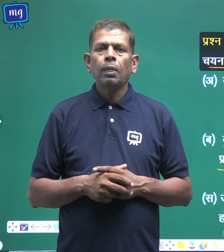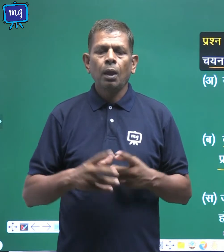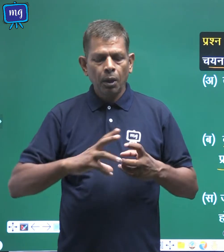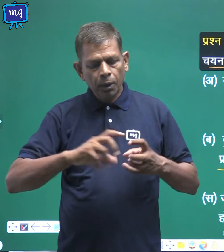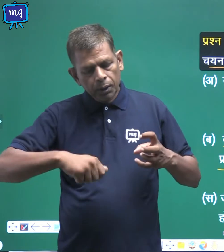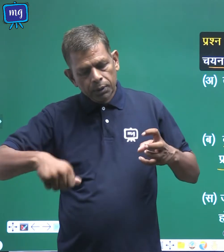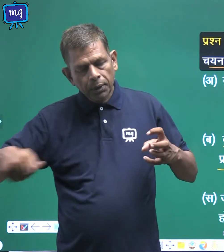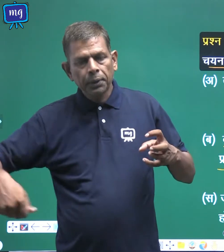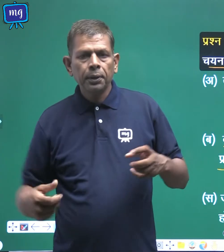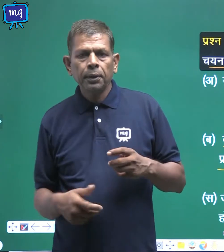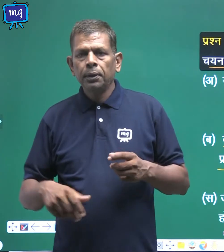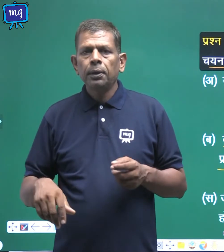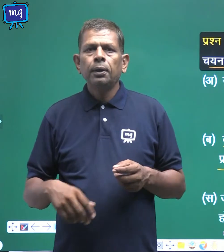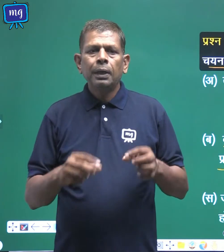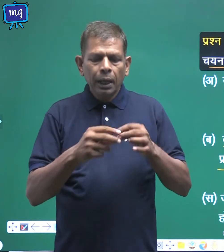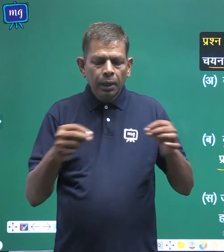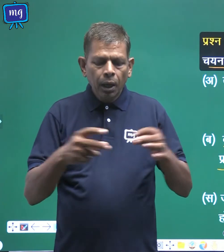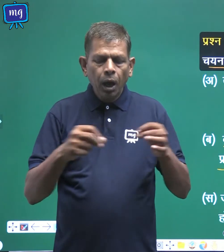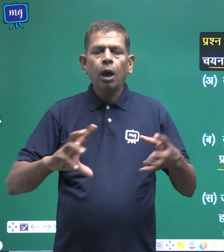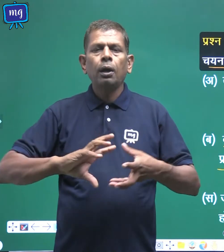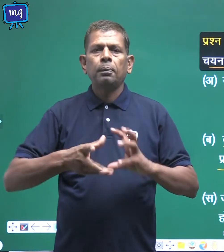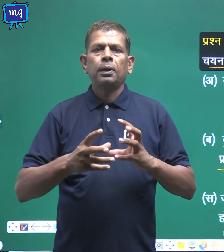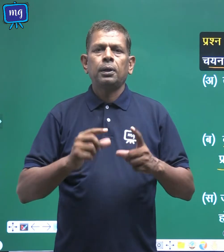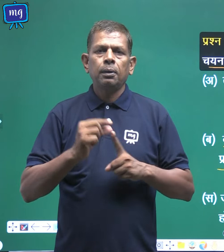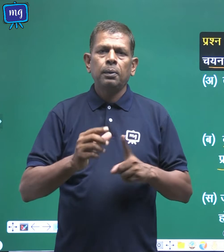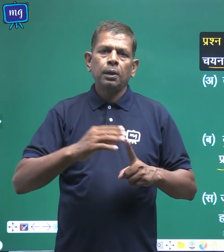कताई तागा निर्माण की प्रक्रिया है,